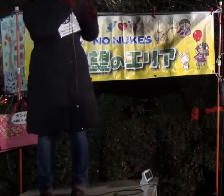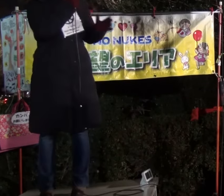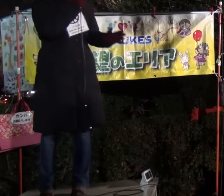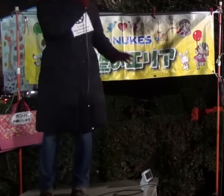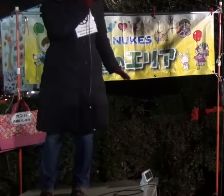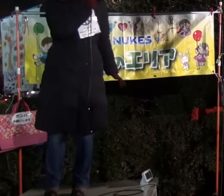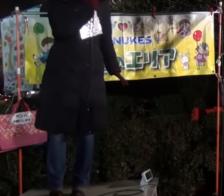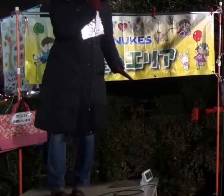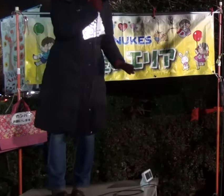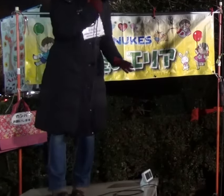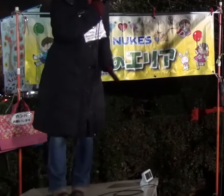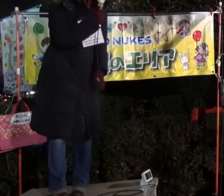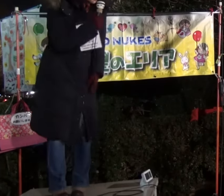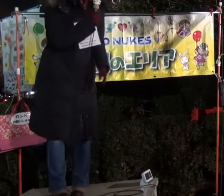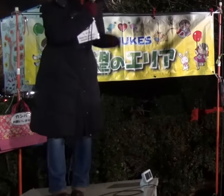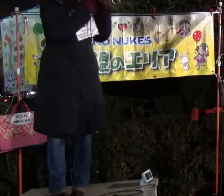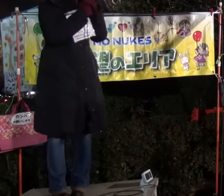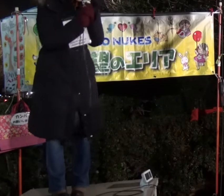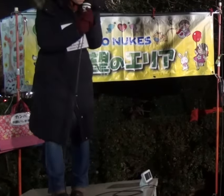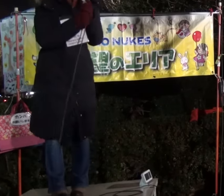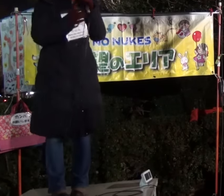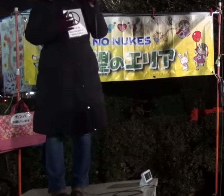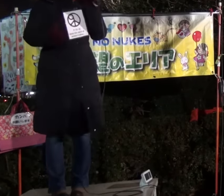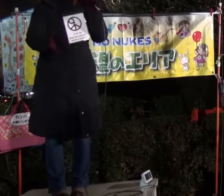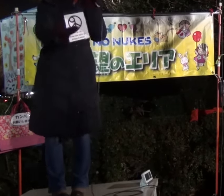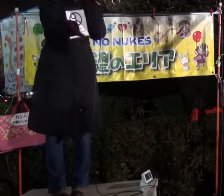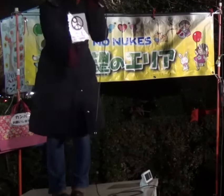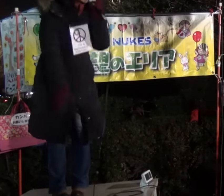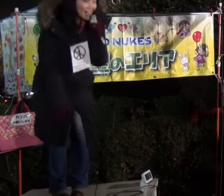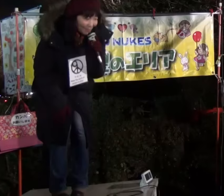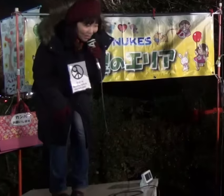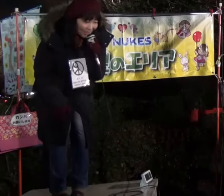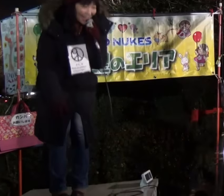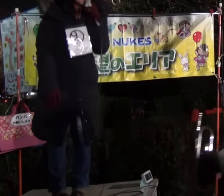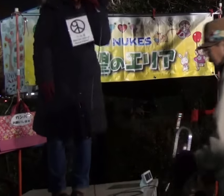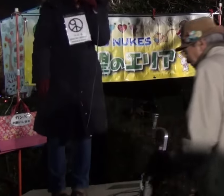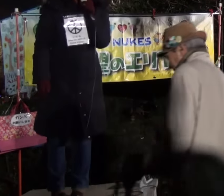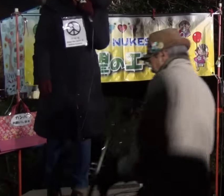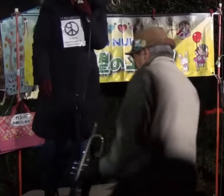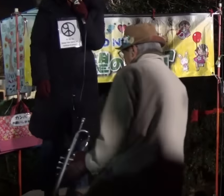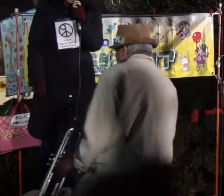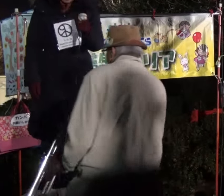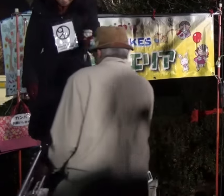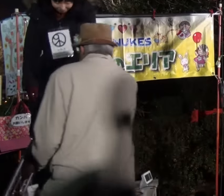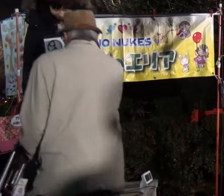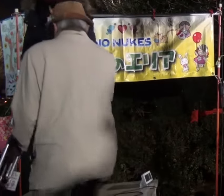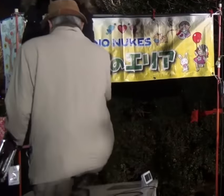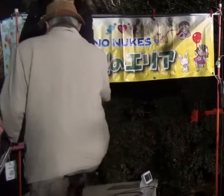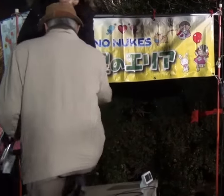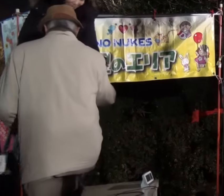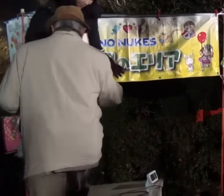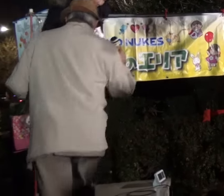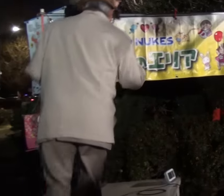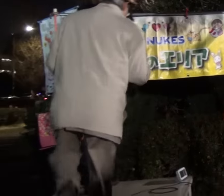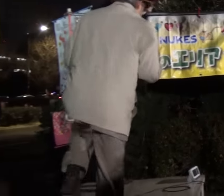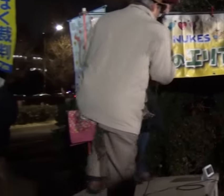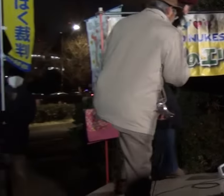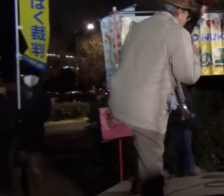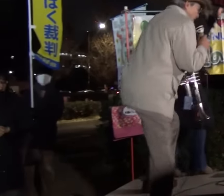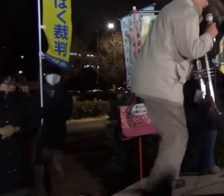は い ね、それぐらい大好きなんですけど、本当ありがとうございました。はい、では山内さんお願いします。